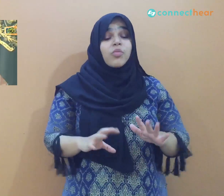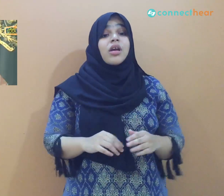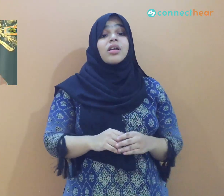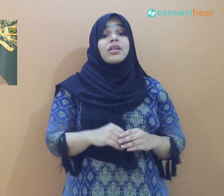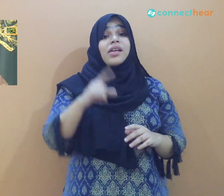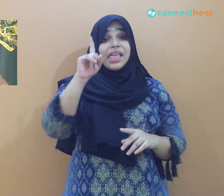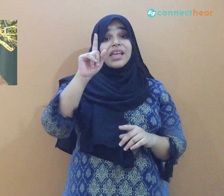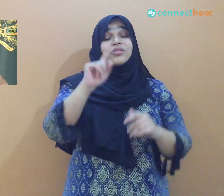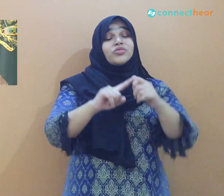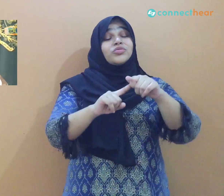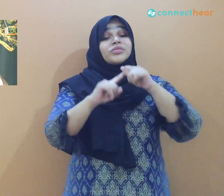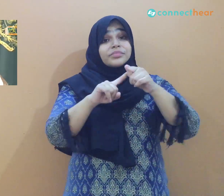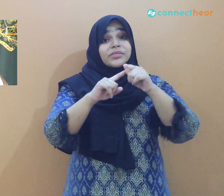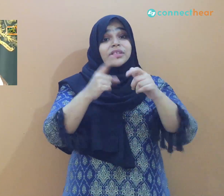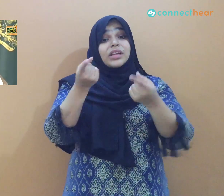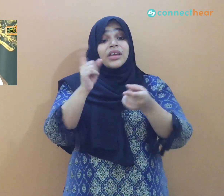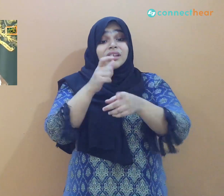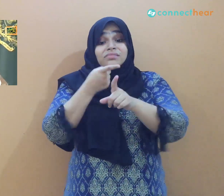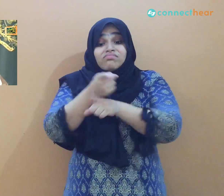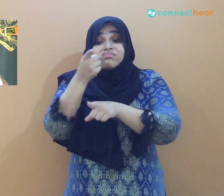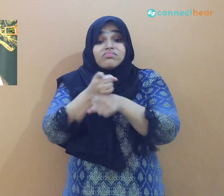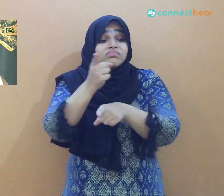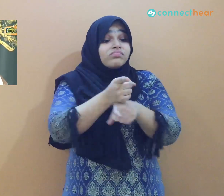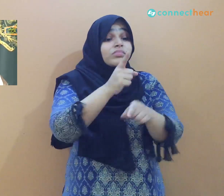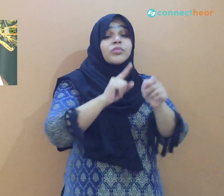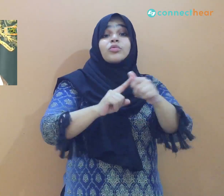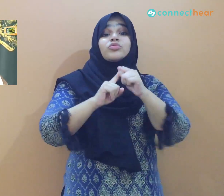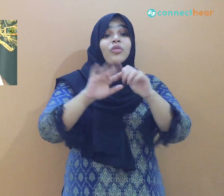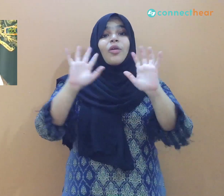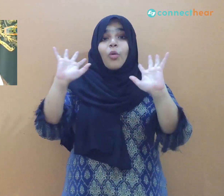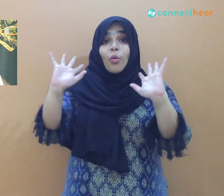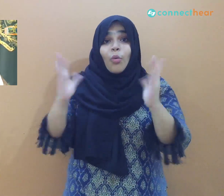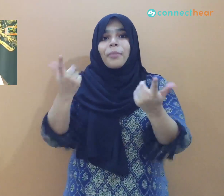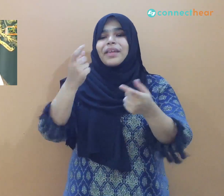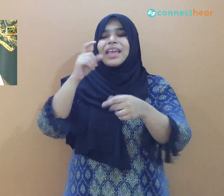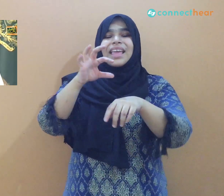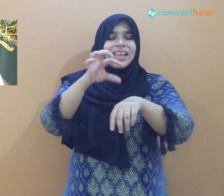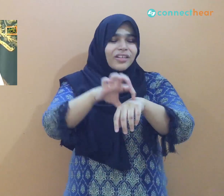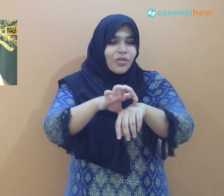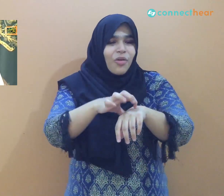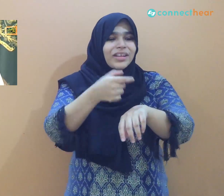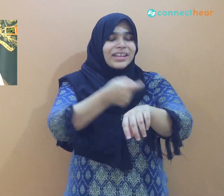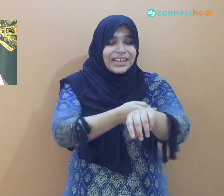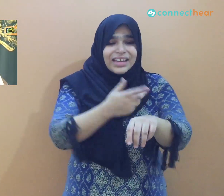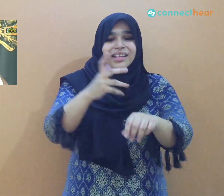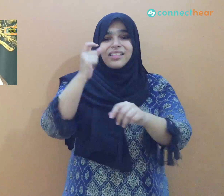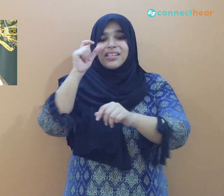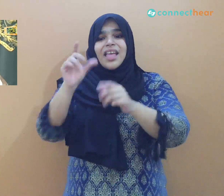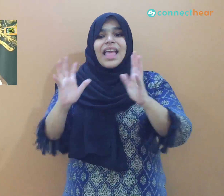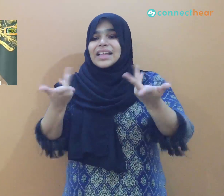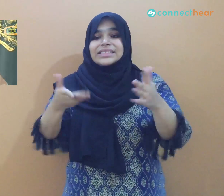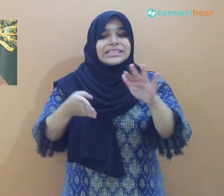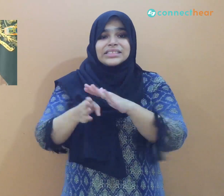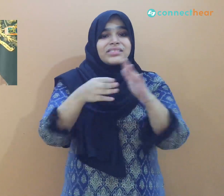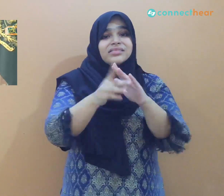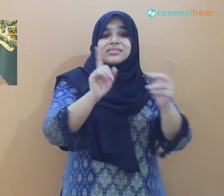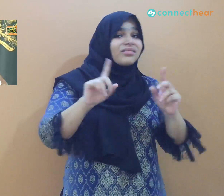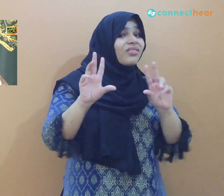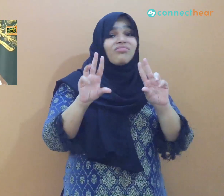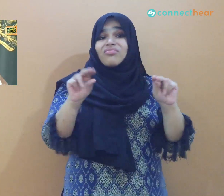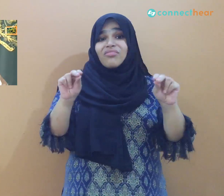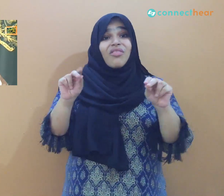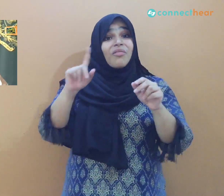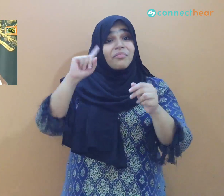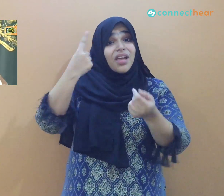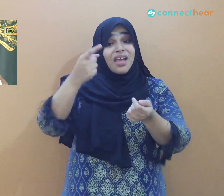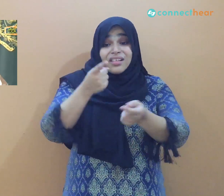اوپر ایک کافی اسپیشلائز ٹریننگ کی ضرورت ہوتی ہے. ہر کوئی نرس جا کے وہ انٹینسو کیئر میں وہ ٹریٹمنٹ نہیں دے سکتا